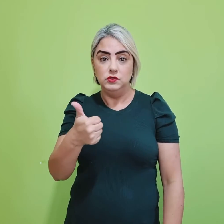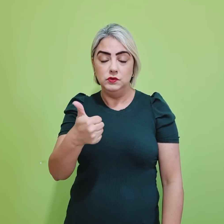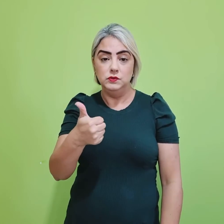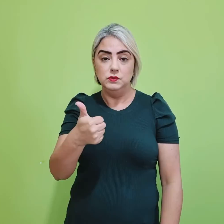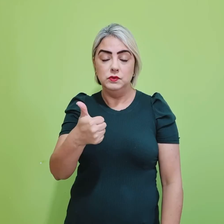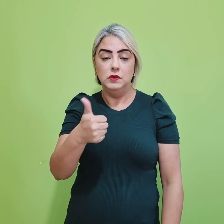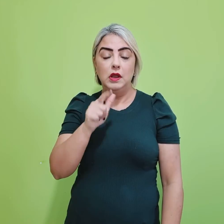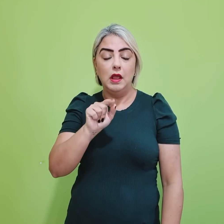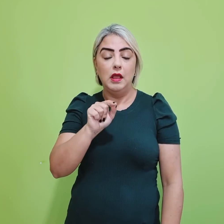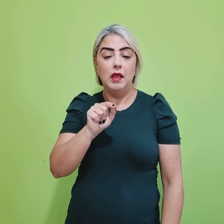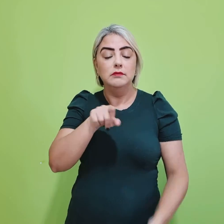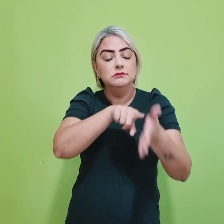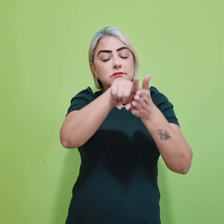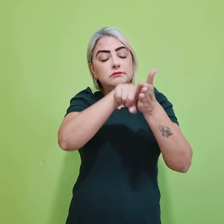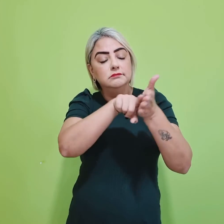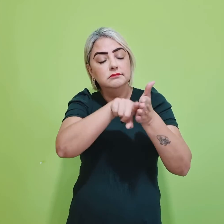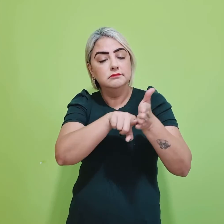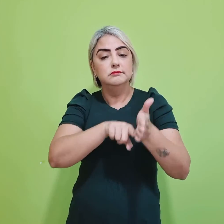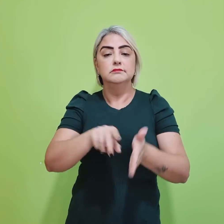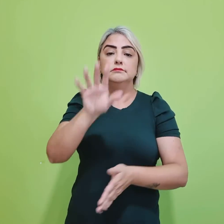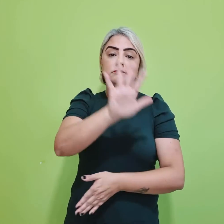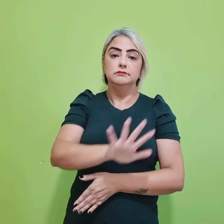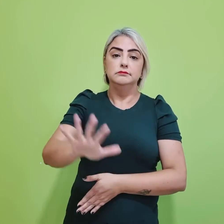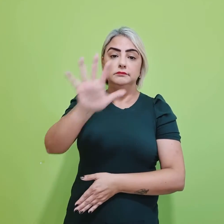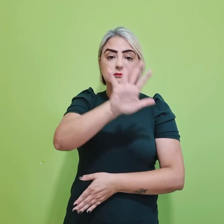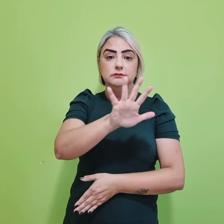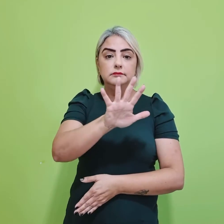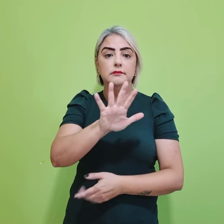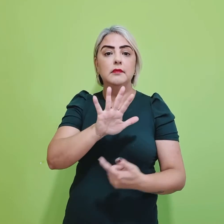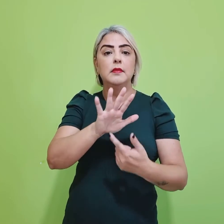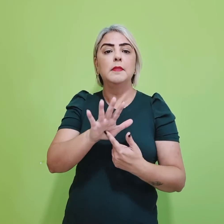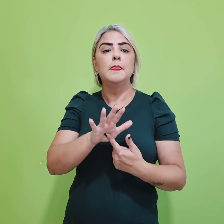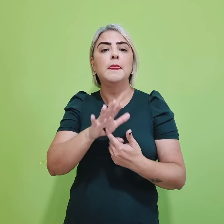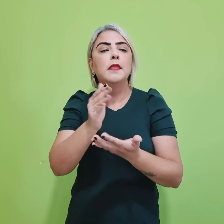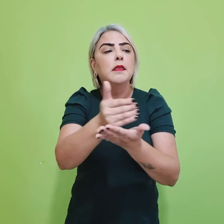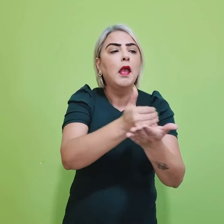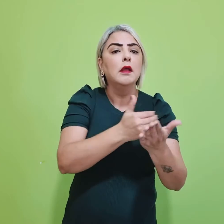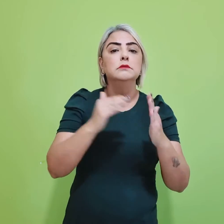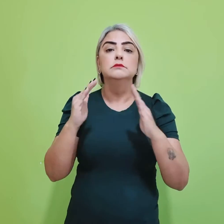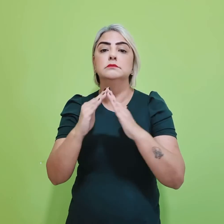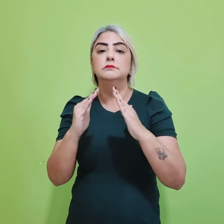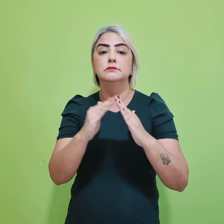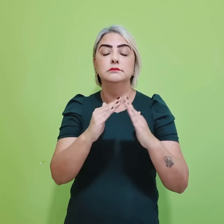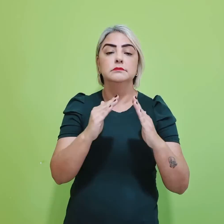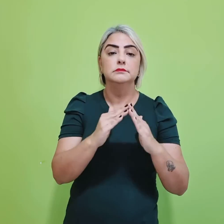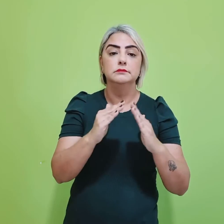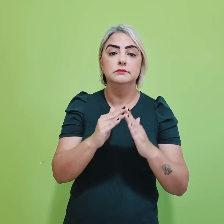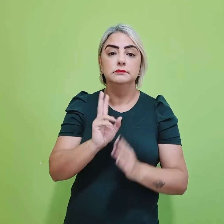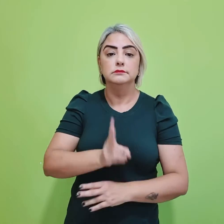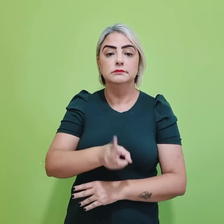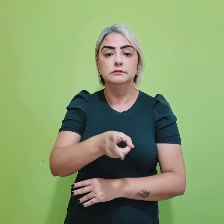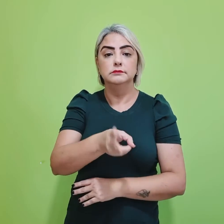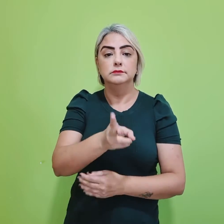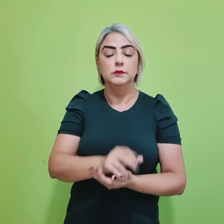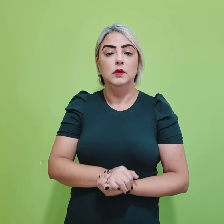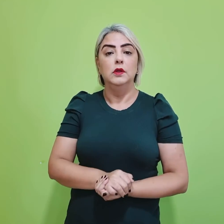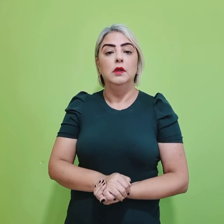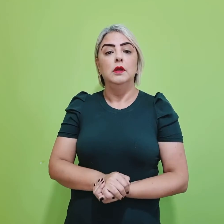2021 são da Pesquisa Nacional por Amostra de Domicílios Contínua do